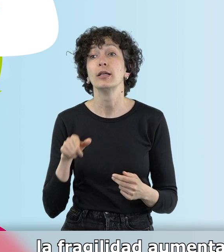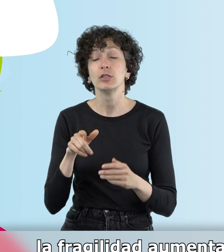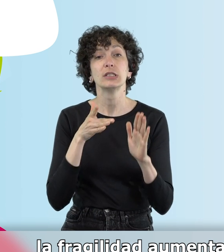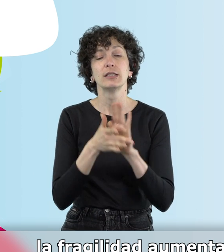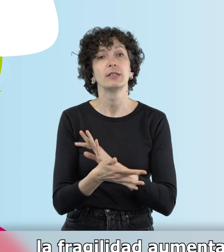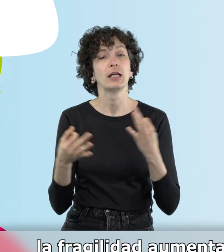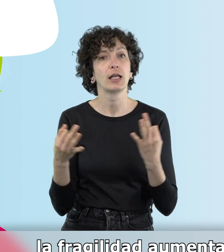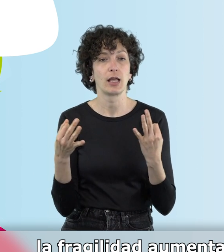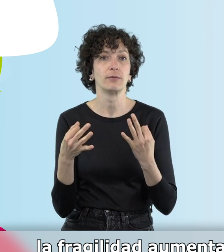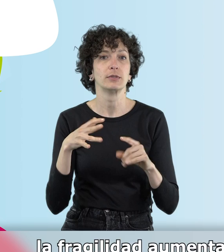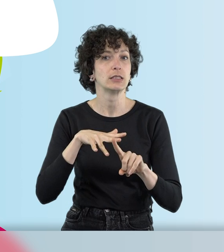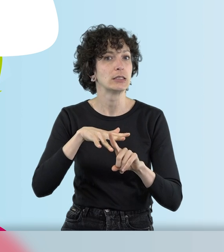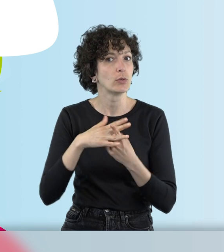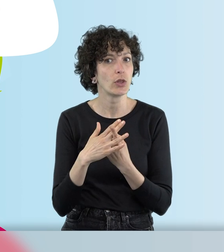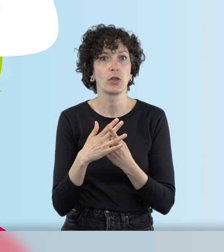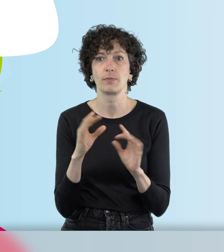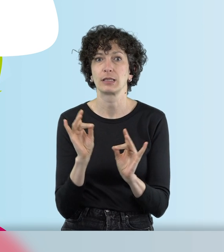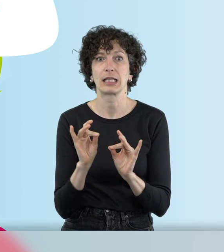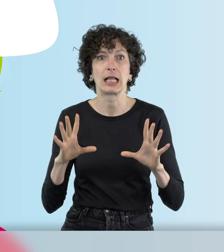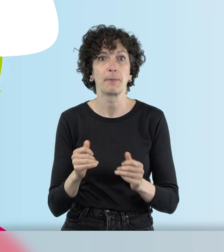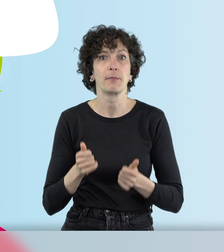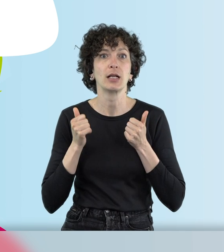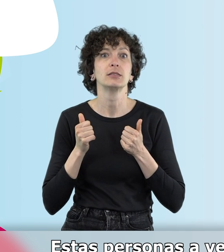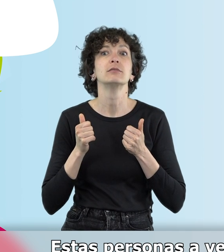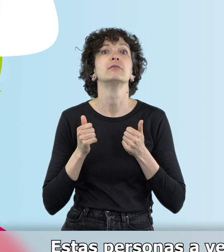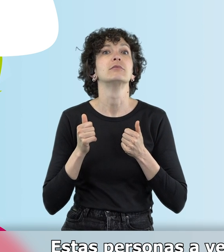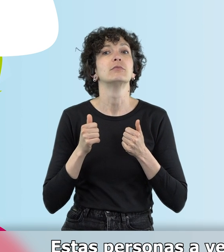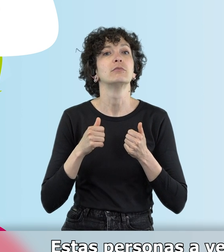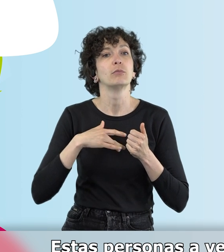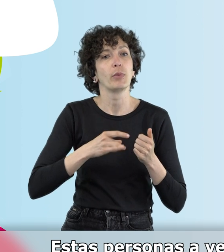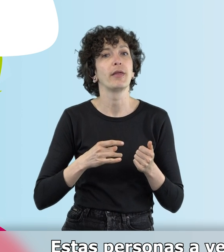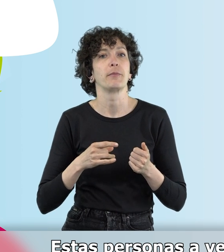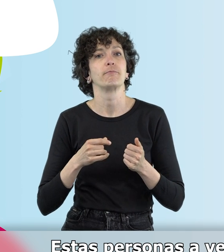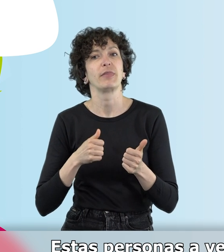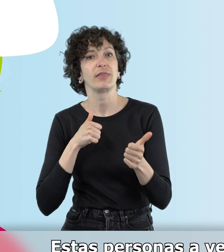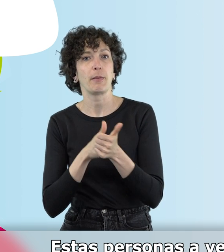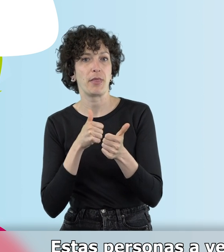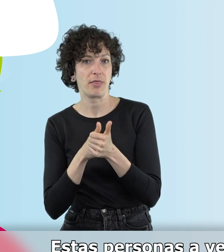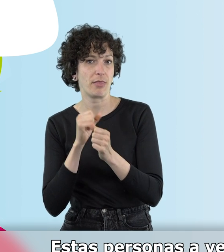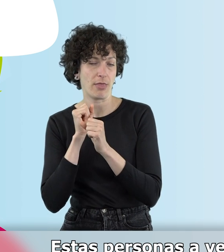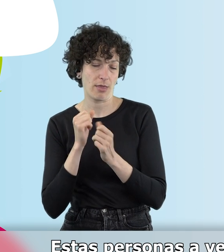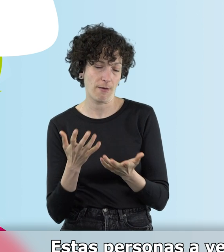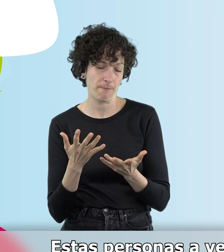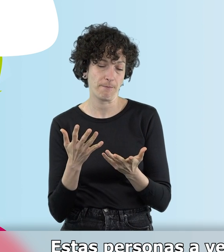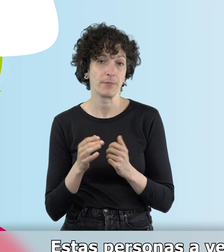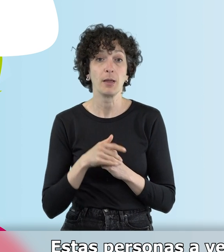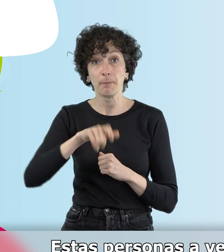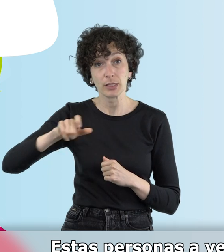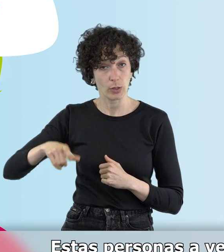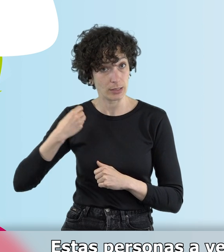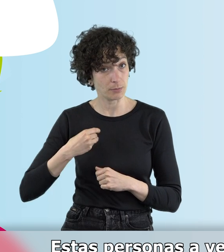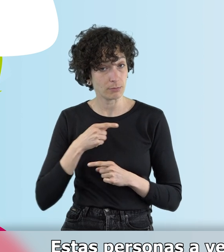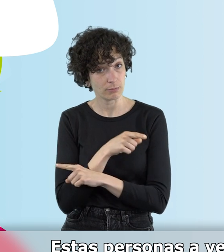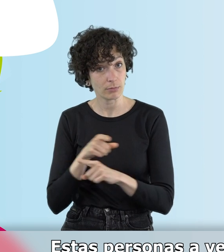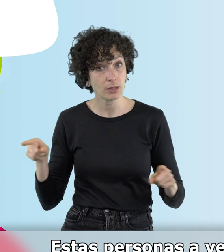supone que hay más vulnerabilidad para tener dependencia. Estas personas a veces también